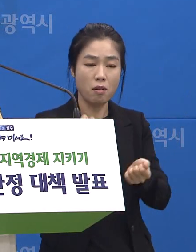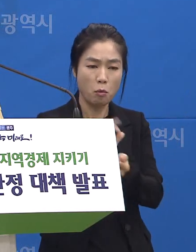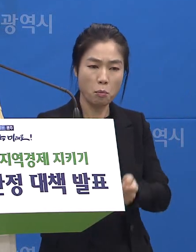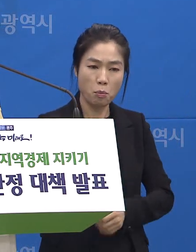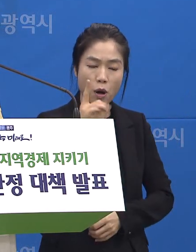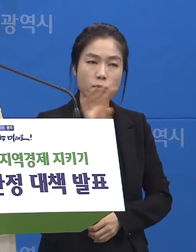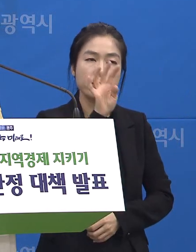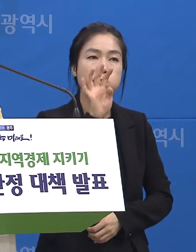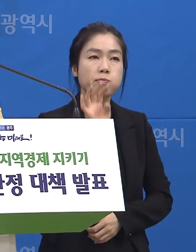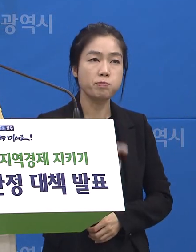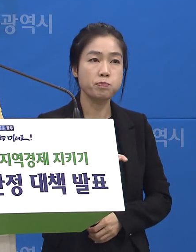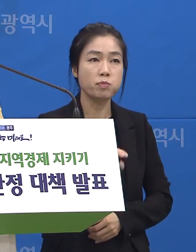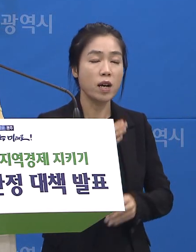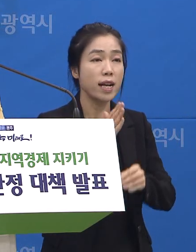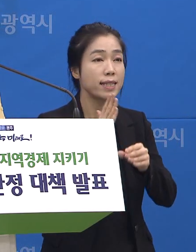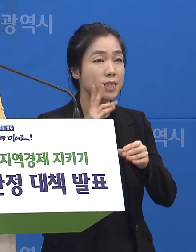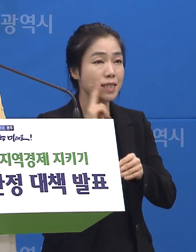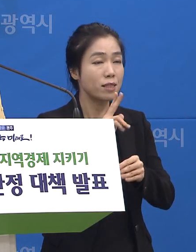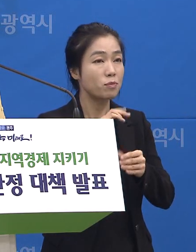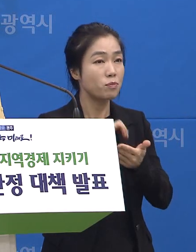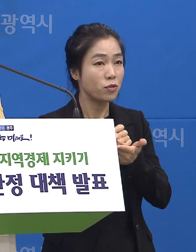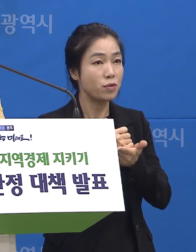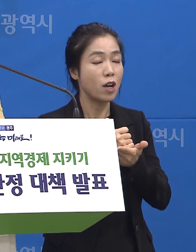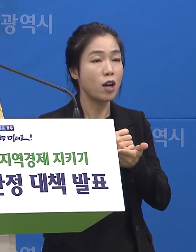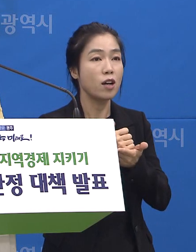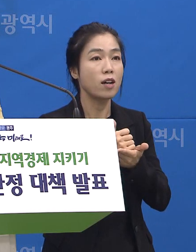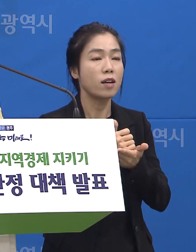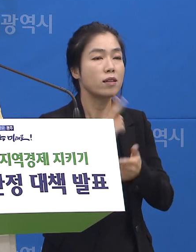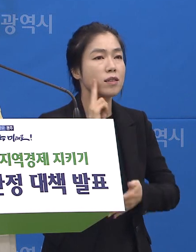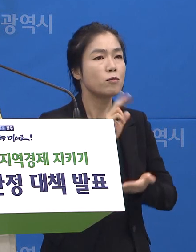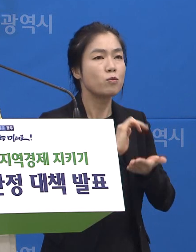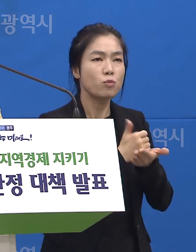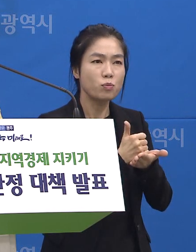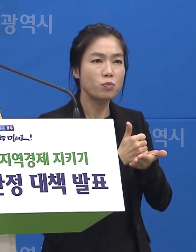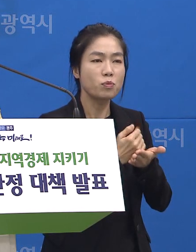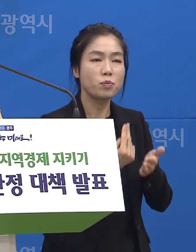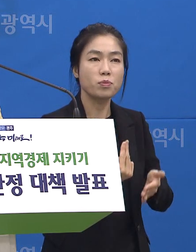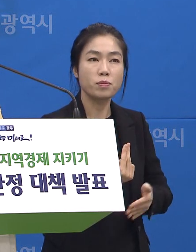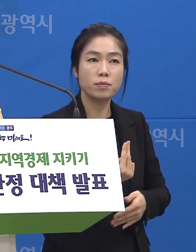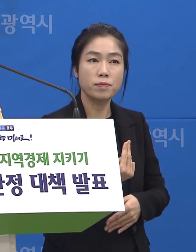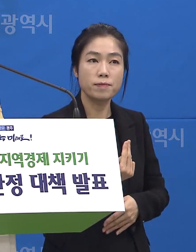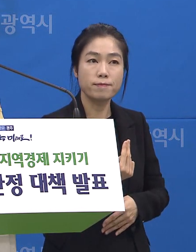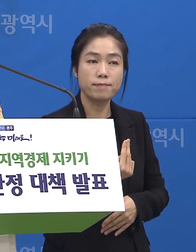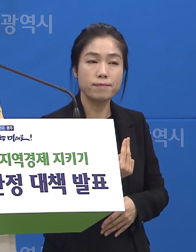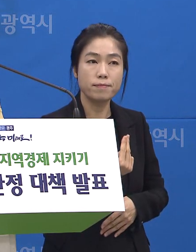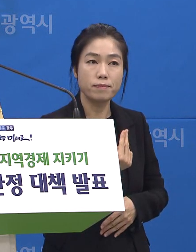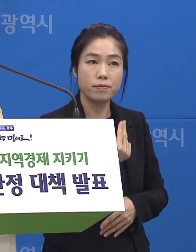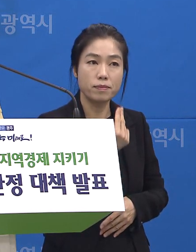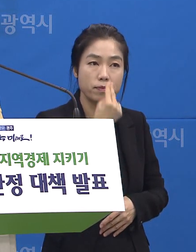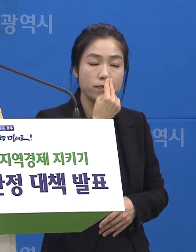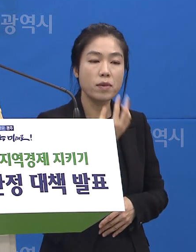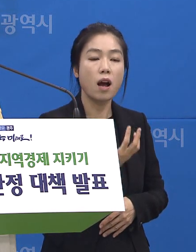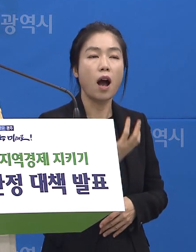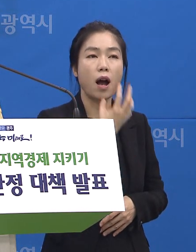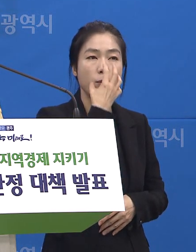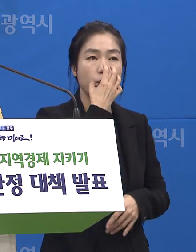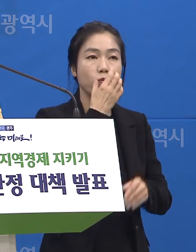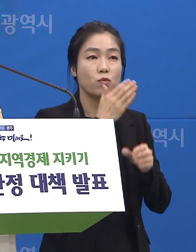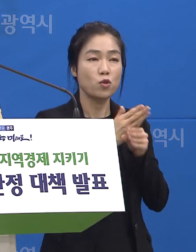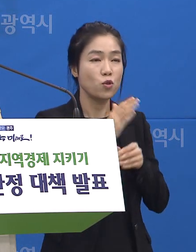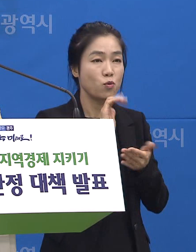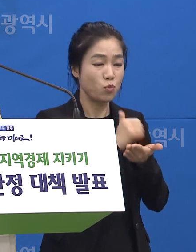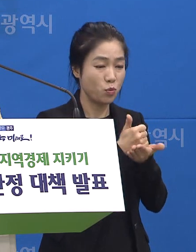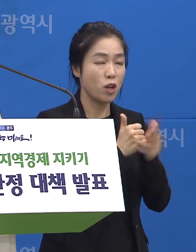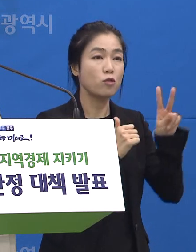상태입니다. 중증도발 현황입니다. 중증 여전히 인공 기도 삽관을 하고 있는 중증